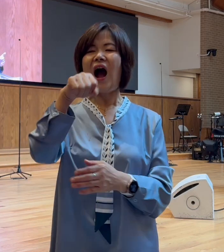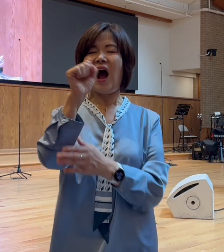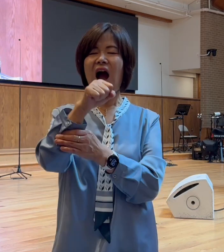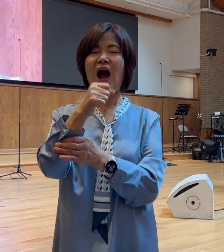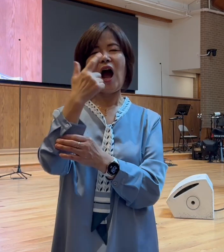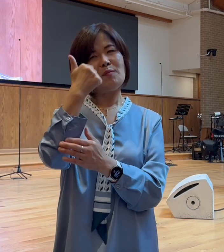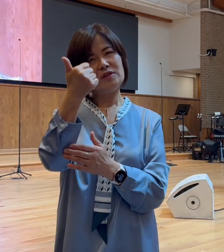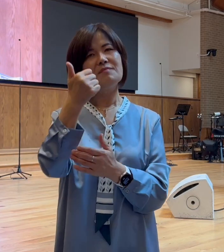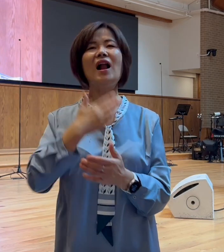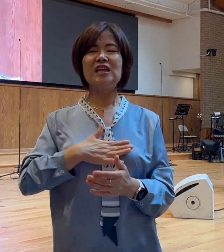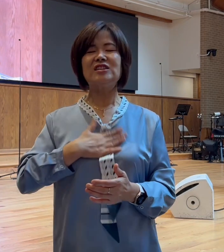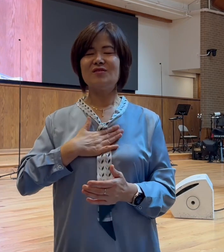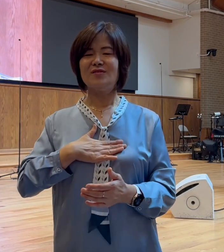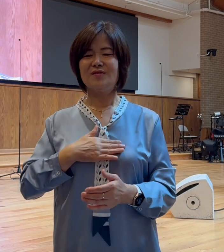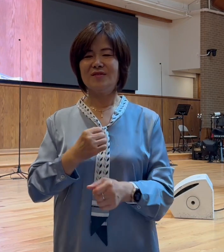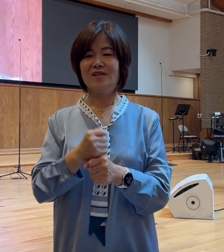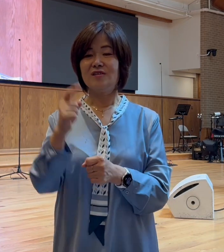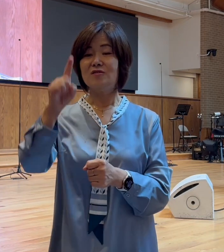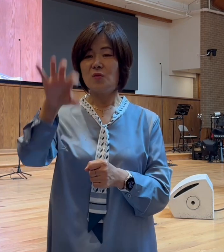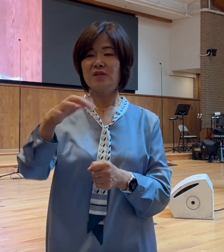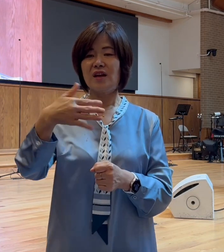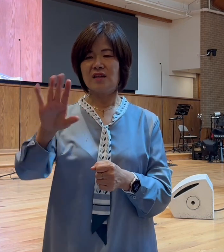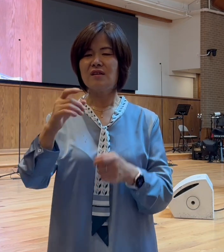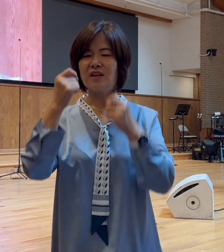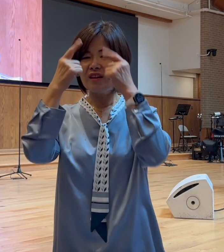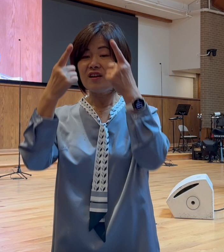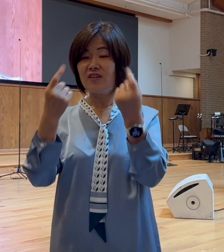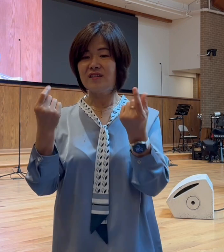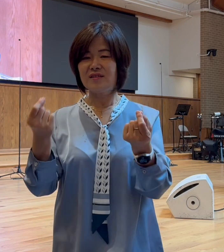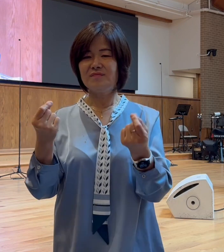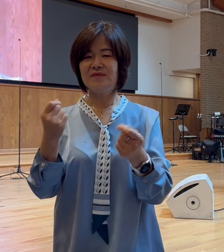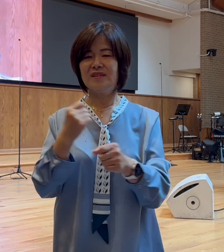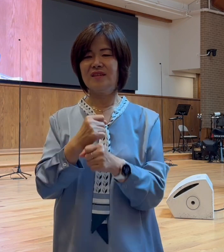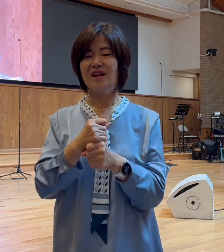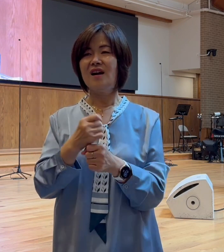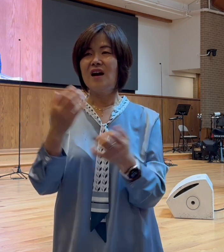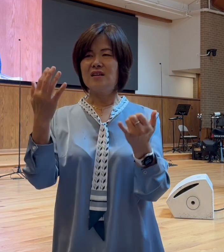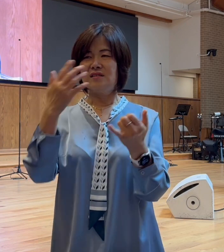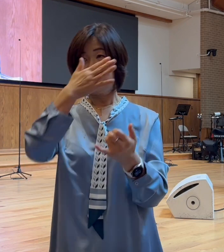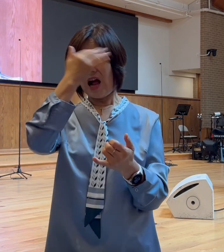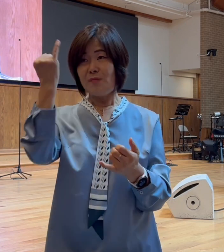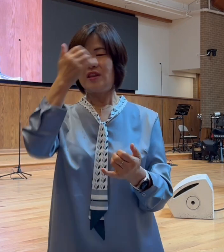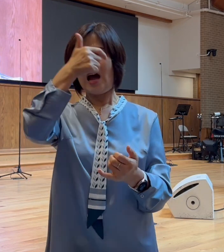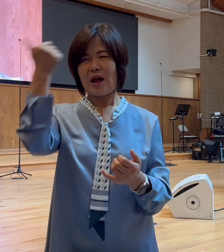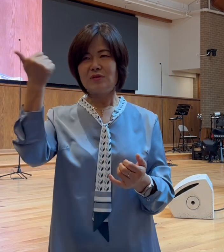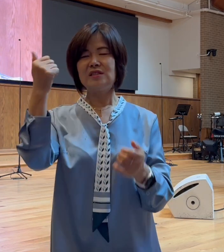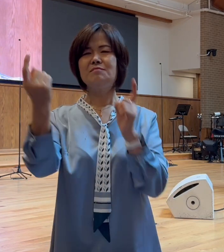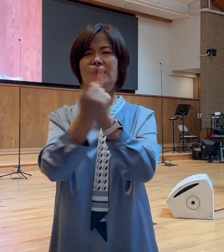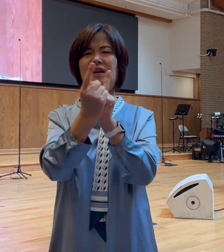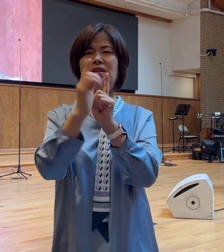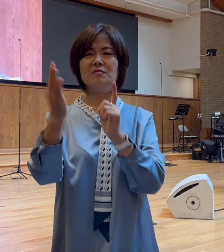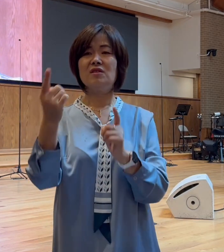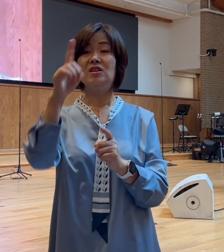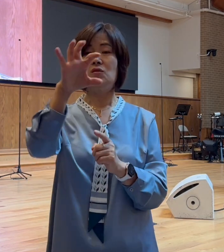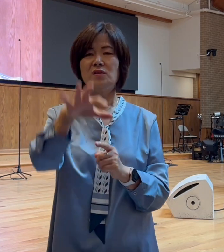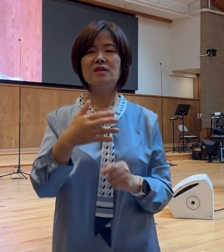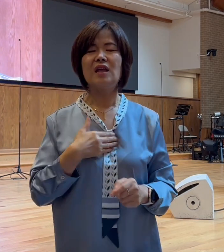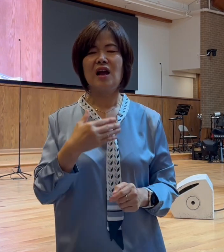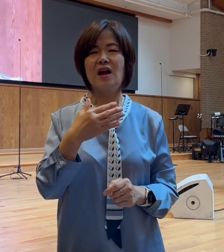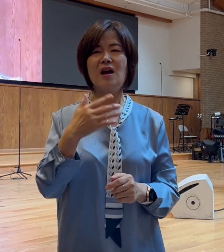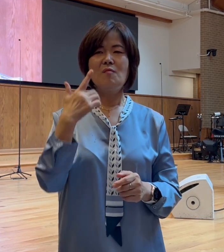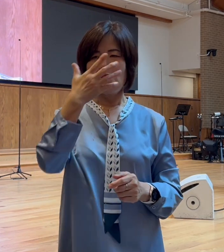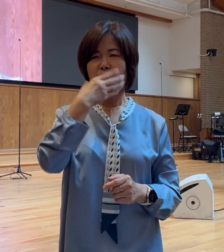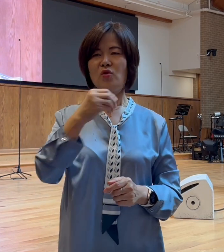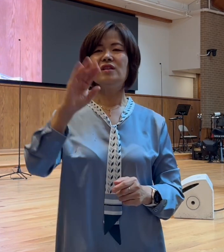네 거기 가가지고 좀 깨달은 것 같아요. 할머니 할아버님 시골에 있는 분들 만나면서 이제 내가 여기서 보게 되는 거다라는 것을